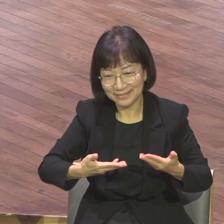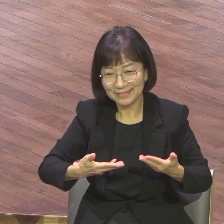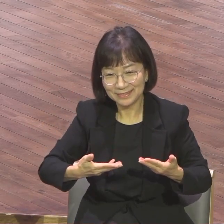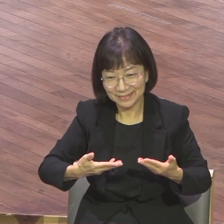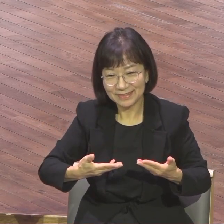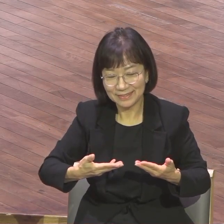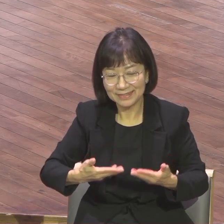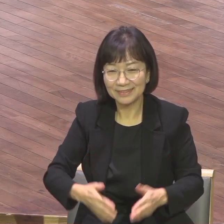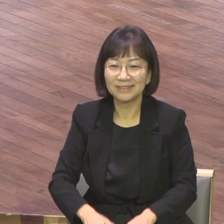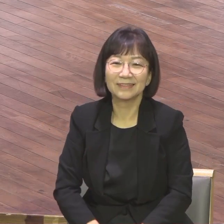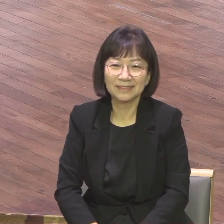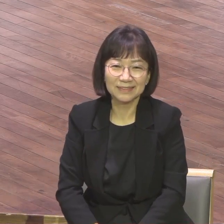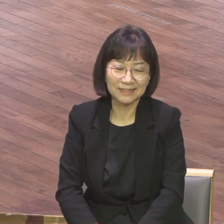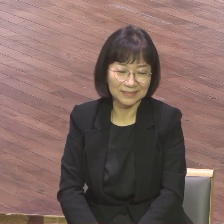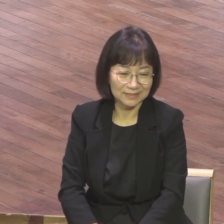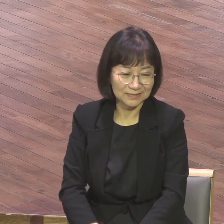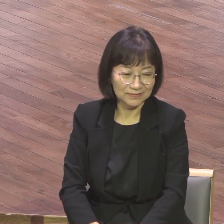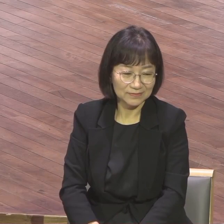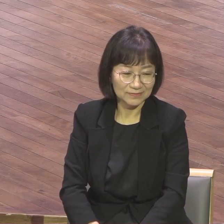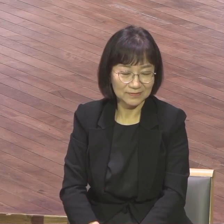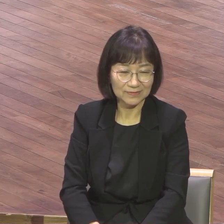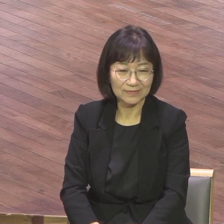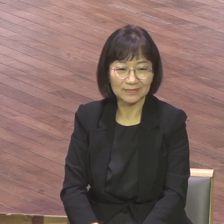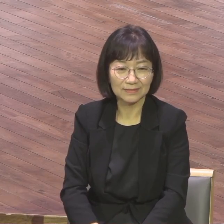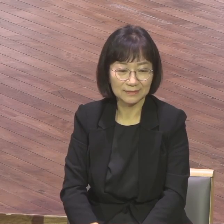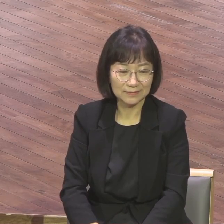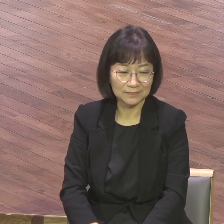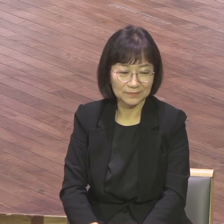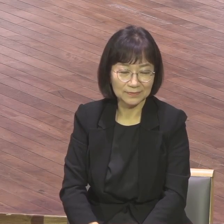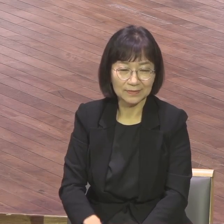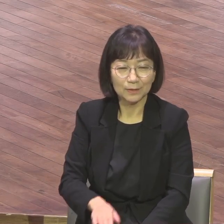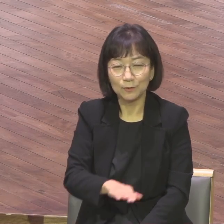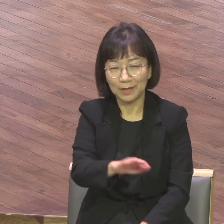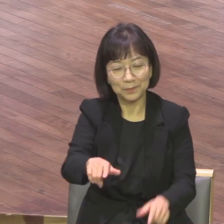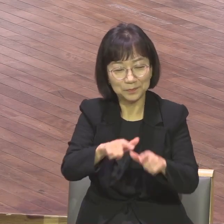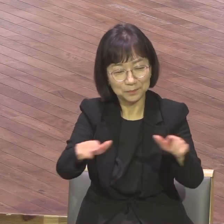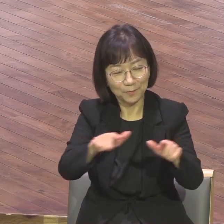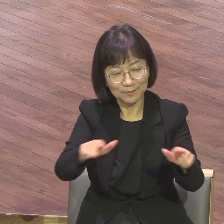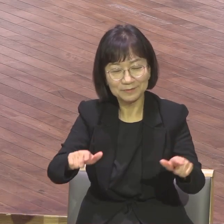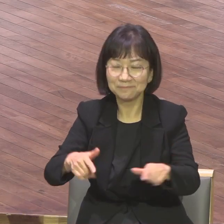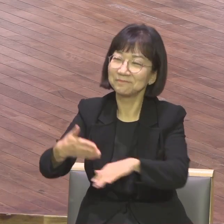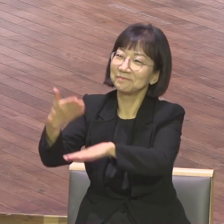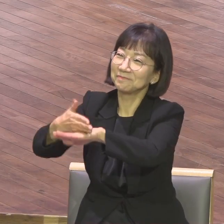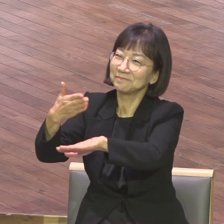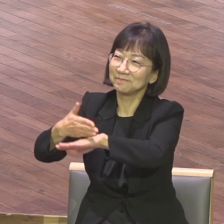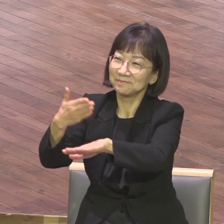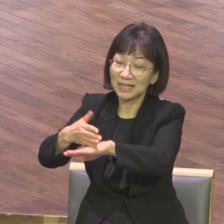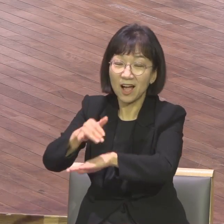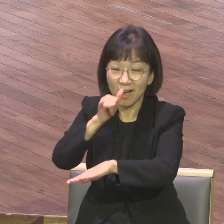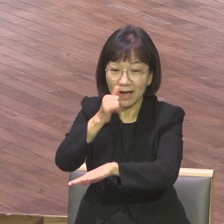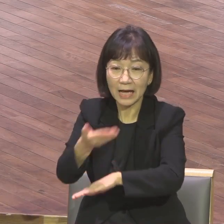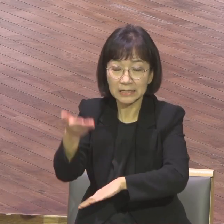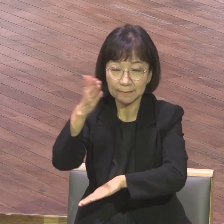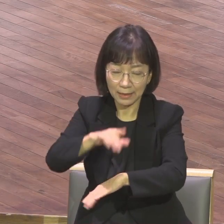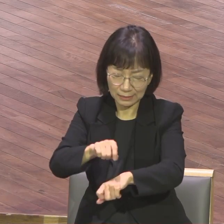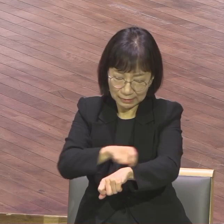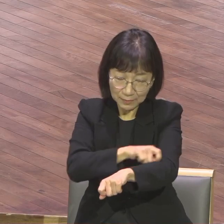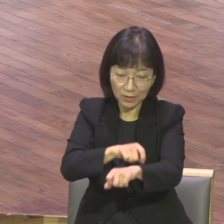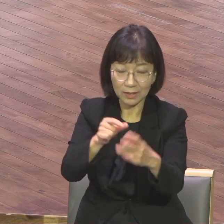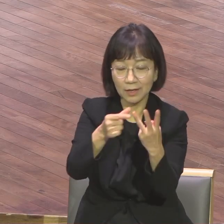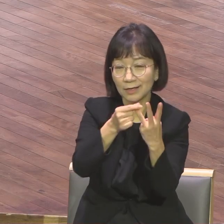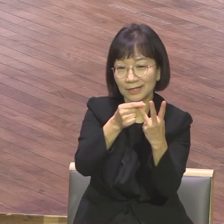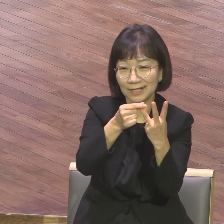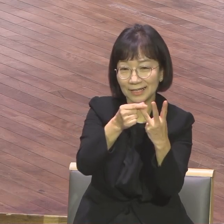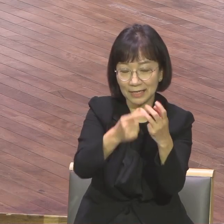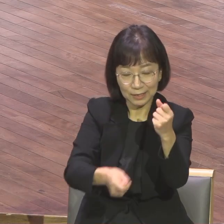그렇기 때문에 하나님께서 평소에도 늘 감사하지만은 절기라고 하는 이때는 또 특별한 의미를